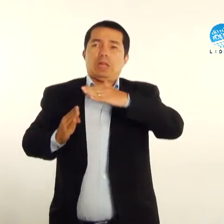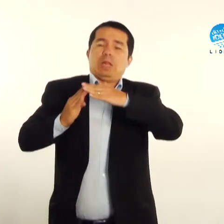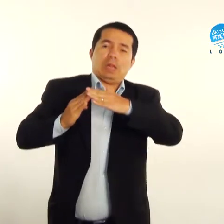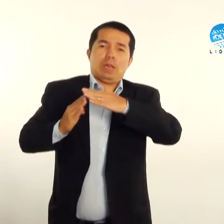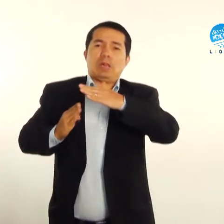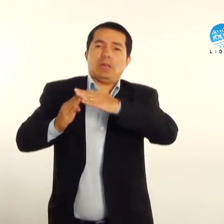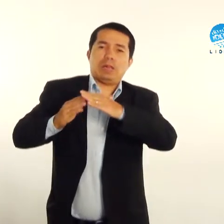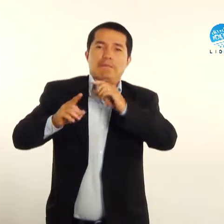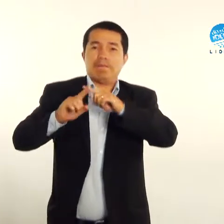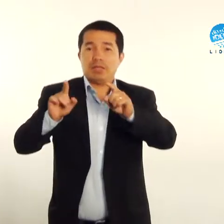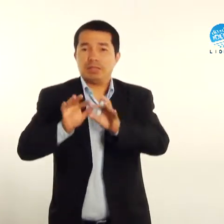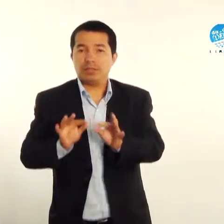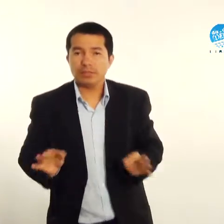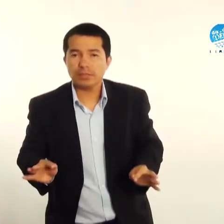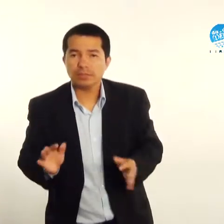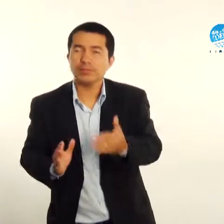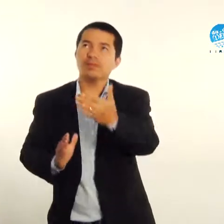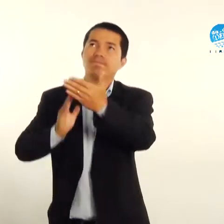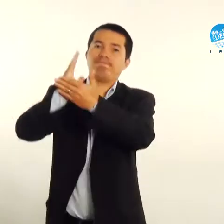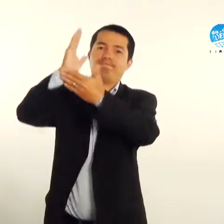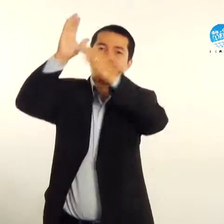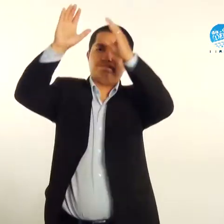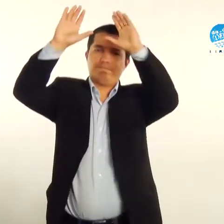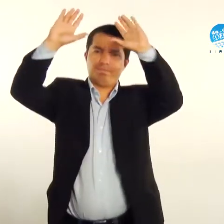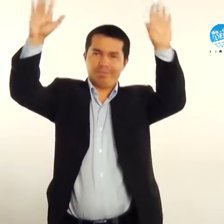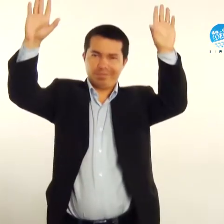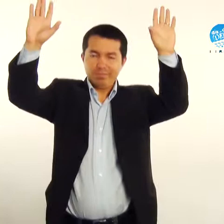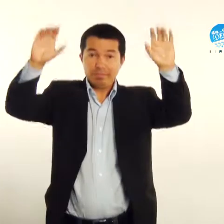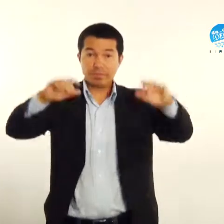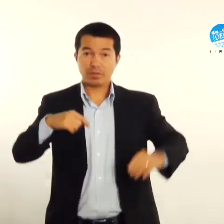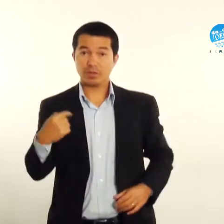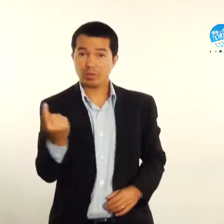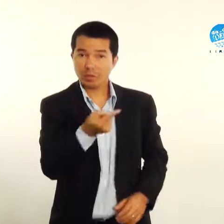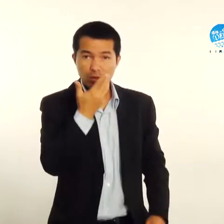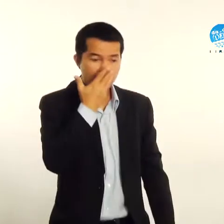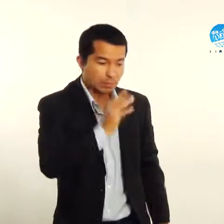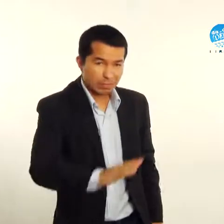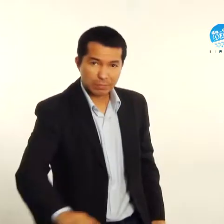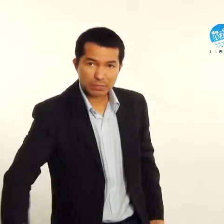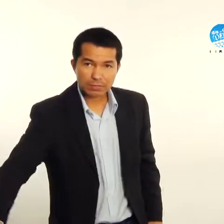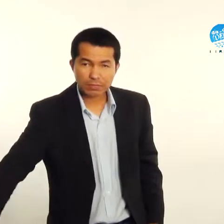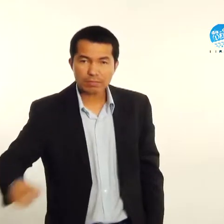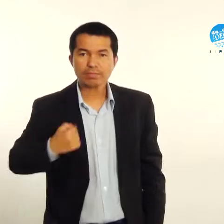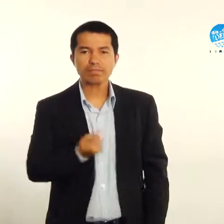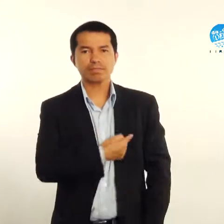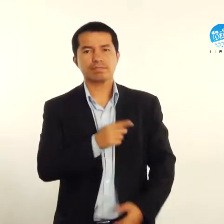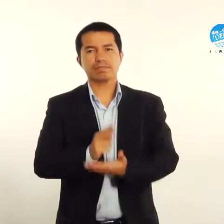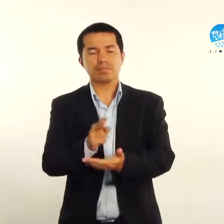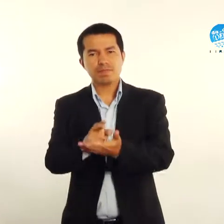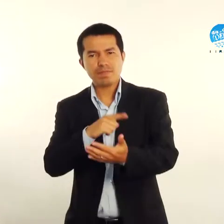arrepender. Quando a gente é pequeno, Normalmente a gente